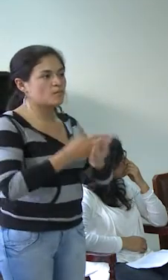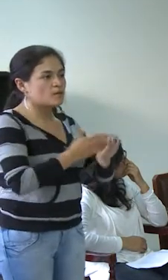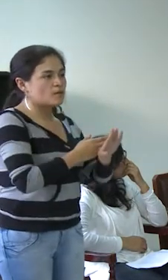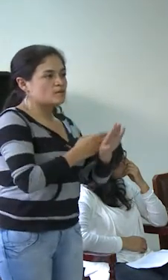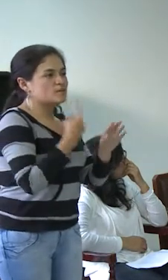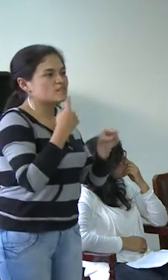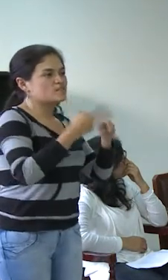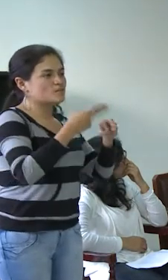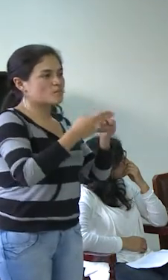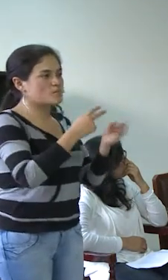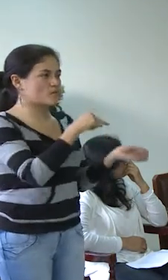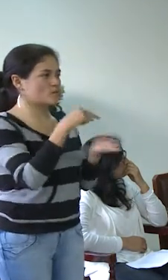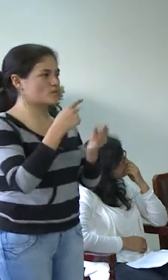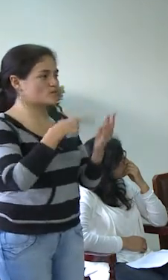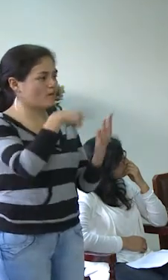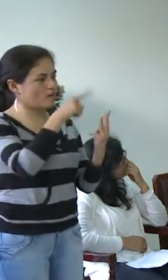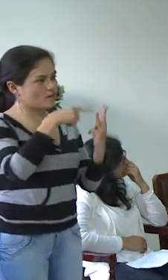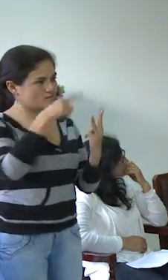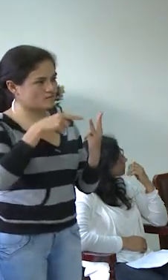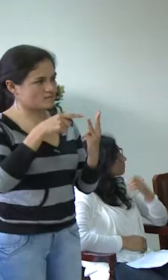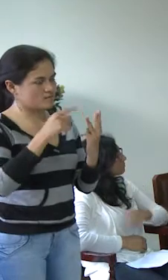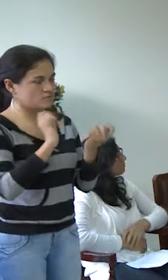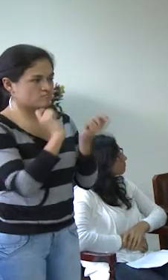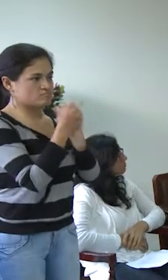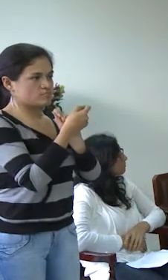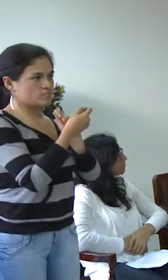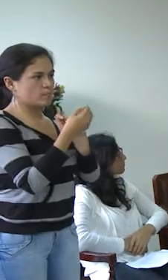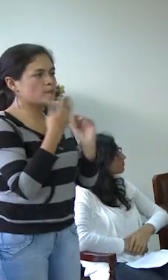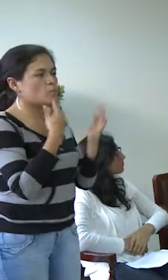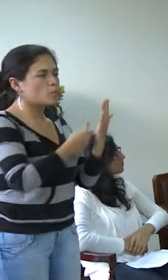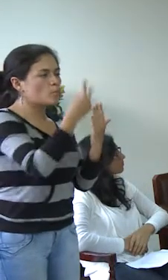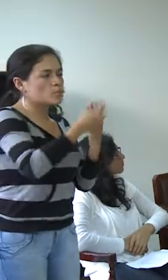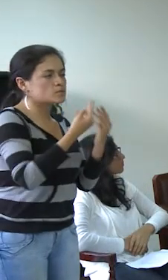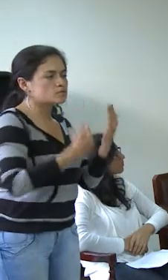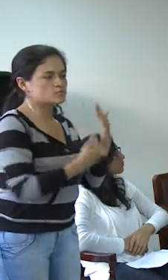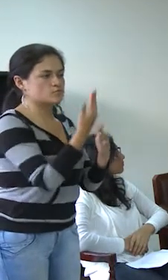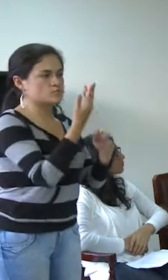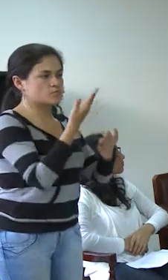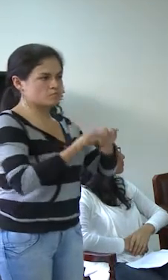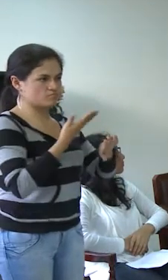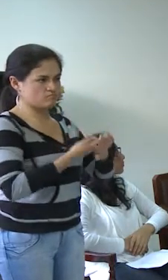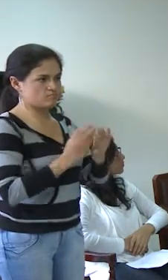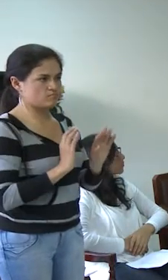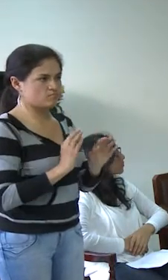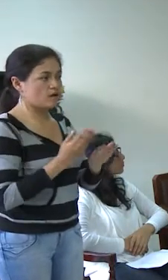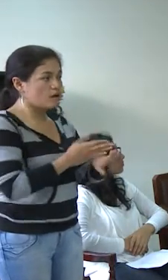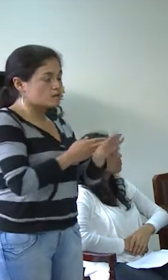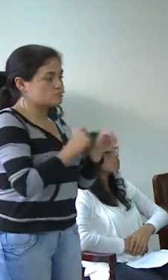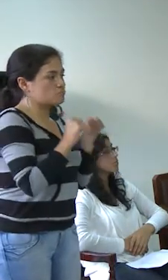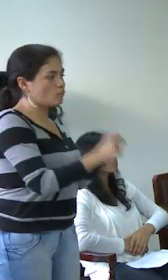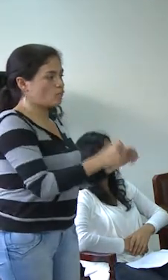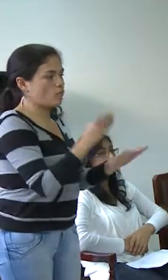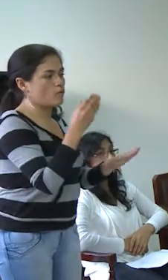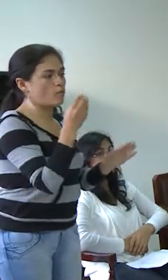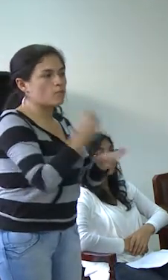educación alternativa, ¿no? Por ejemplo, y cómo construir un proyecto diferente al que se nos estaba imponiendo, y